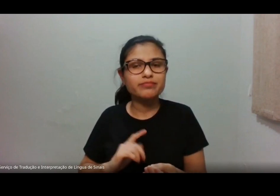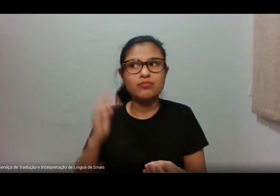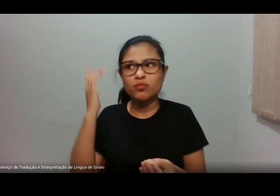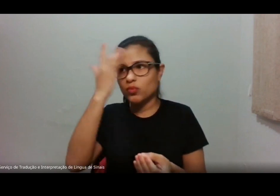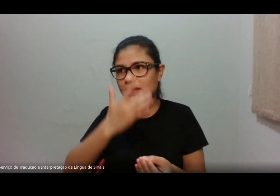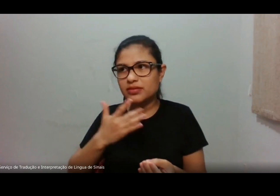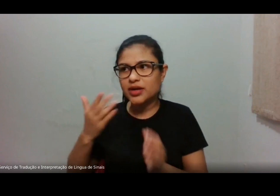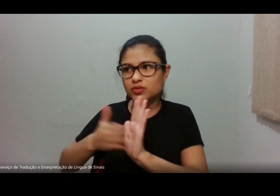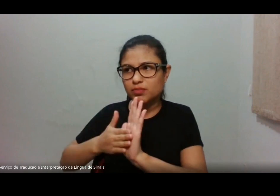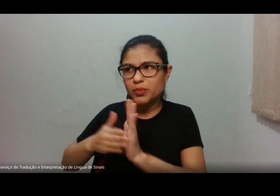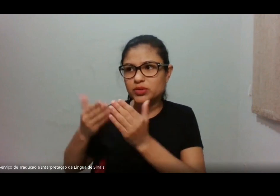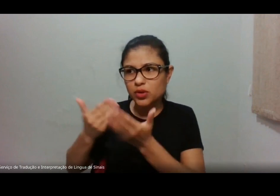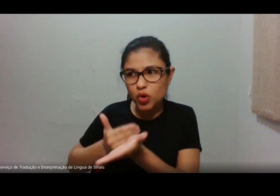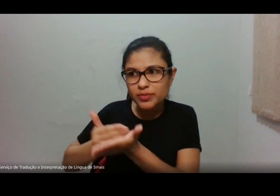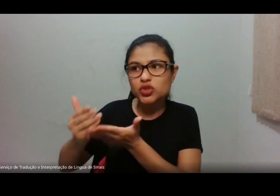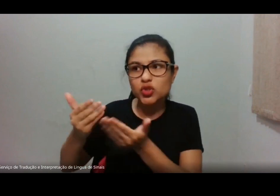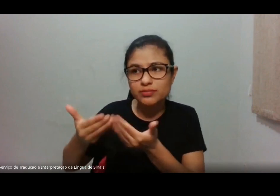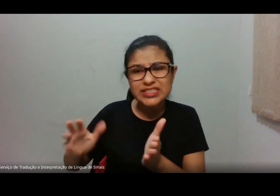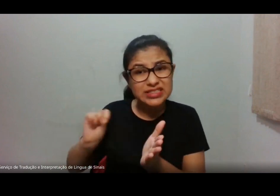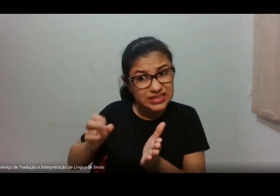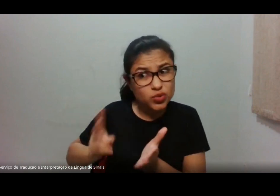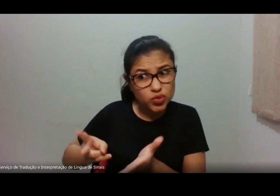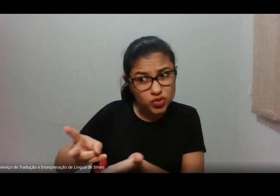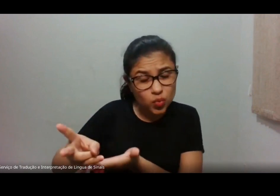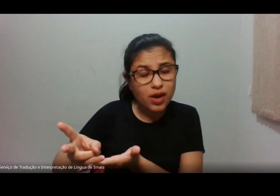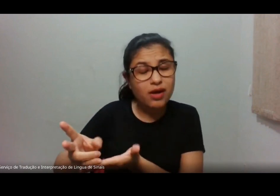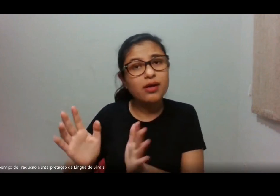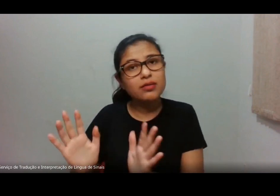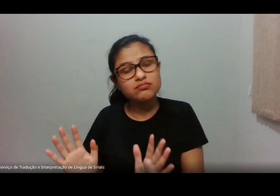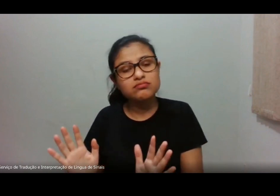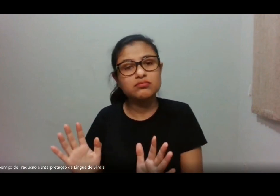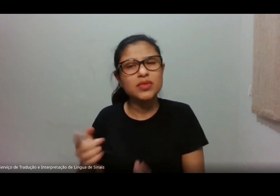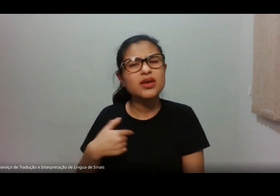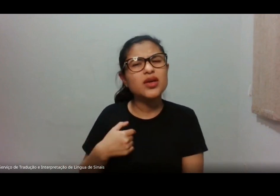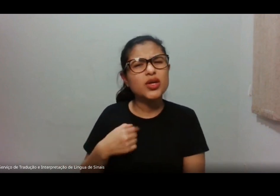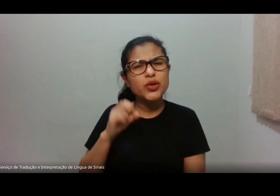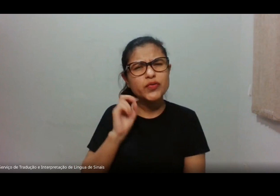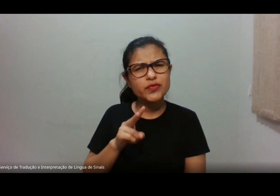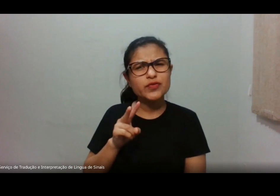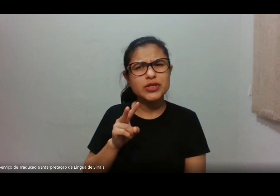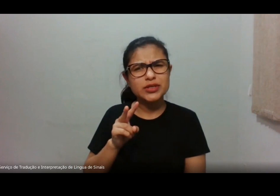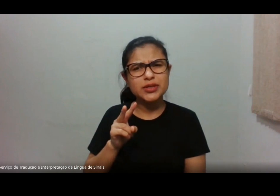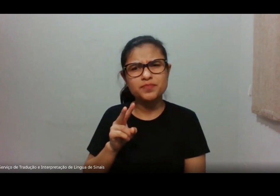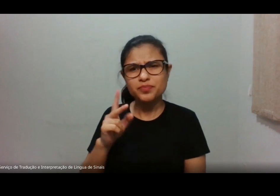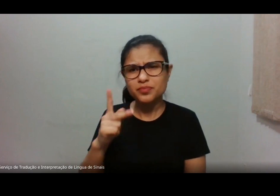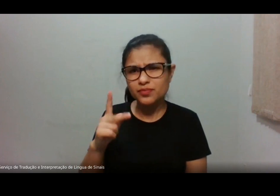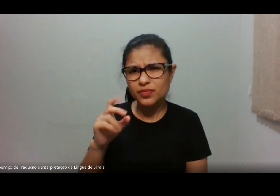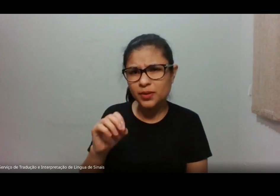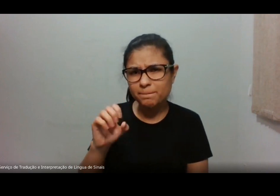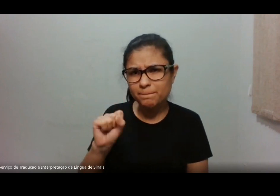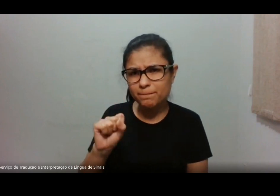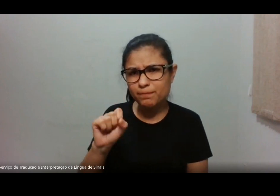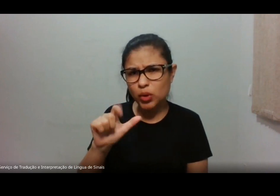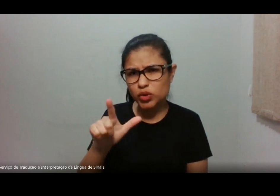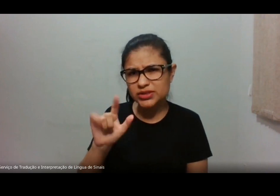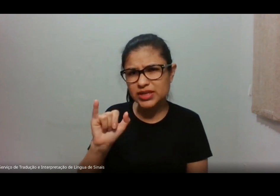começou a ser dada, né, pelo Haddad, eu achei isso. Eu estou olhando o pozinho um dia desse, ontem, hoje, sei lá, vendo as